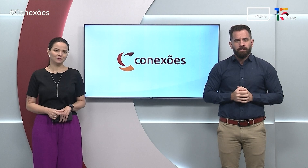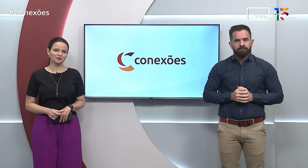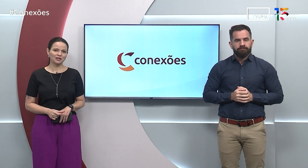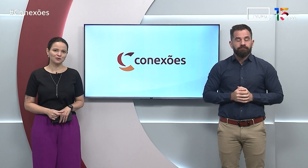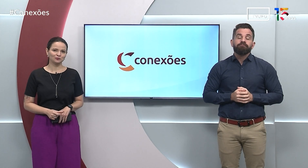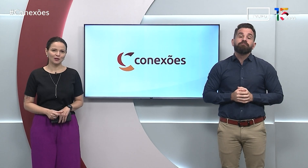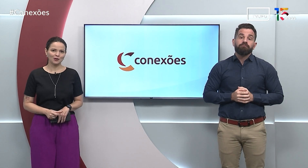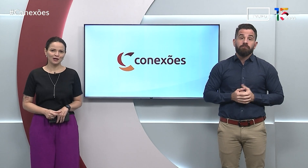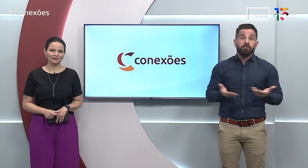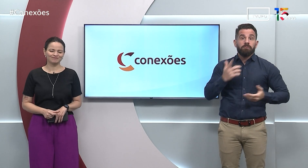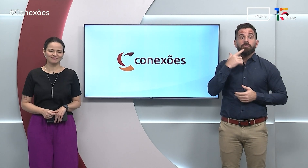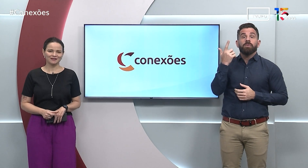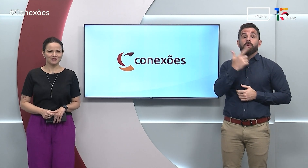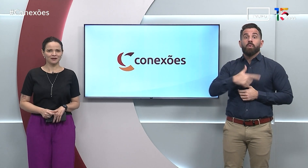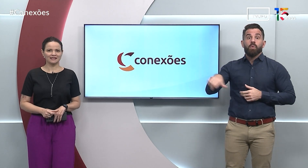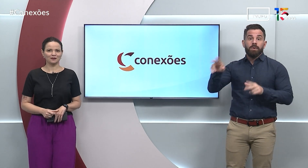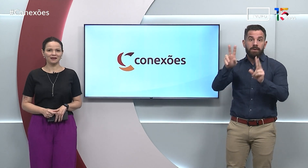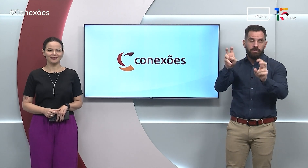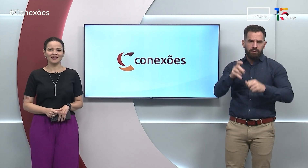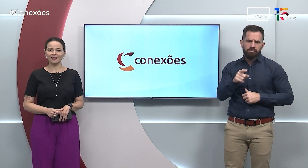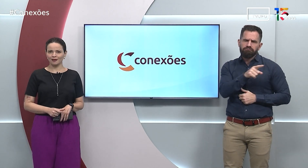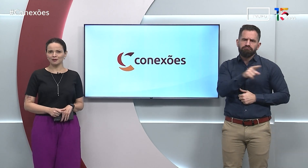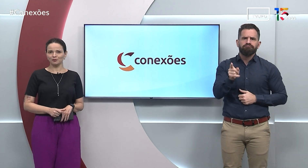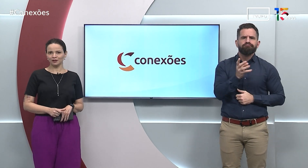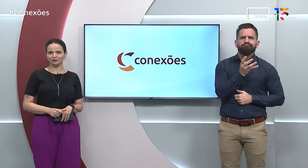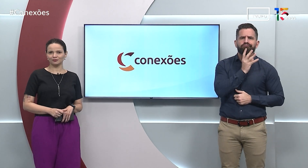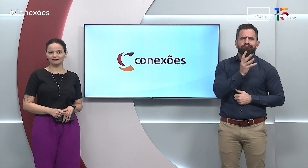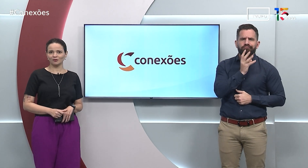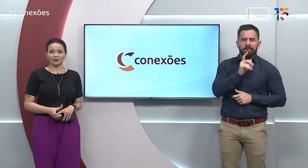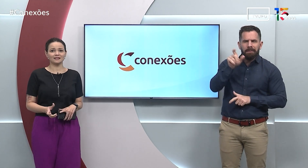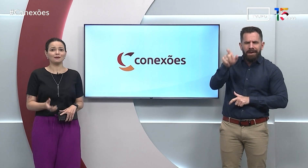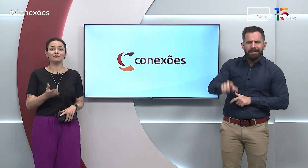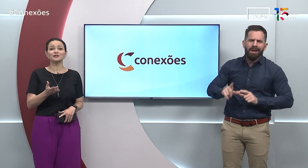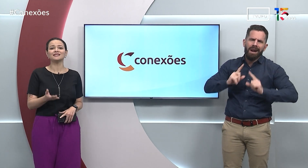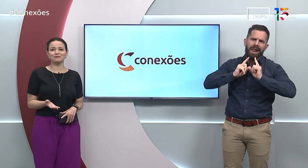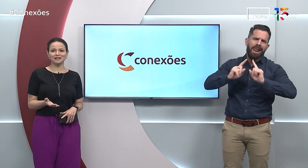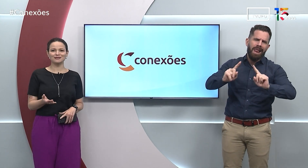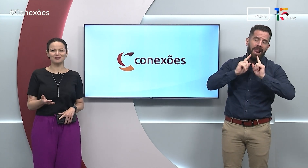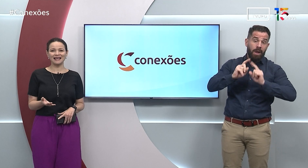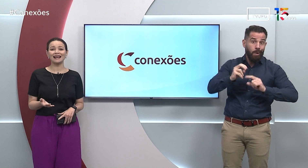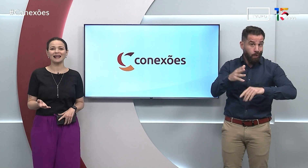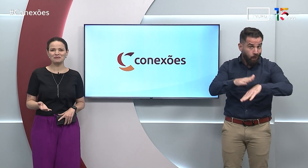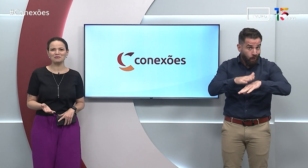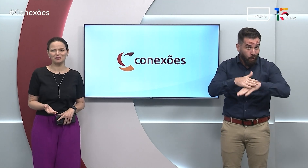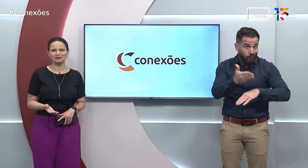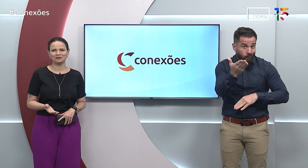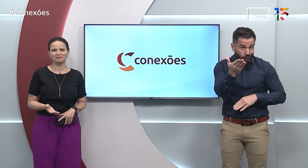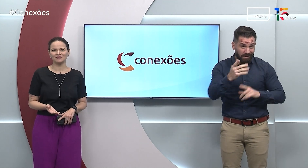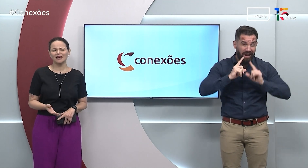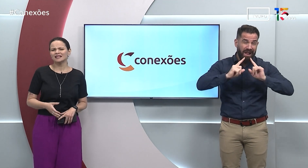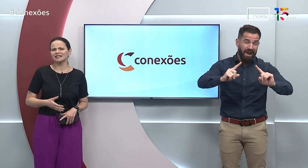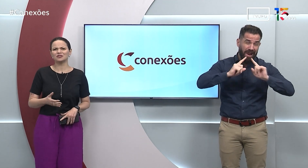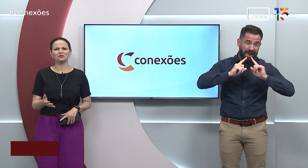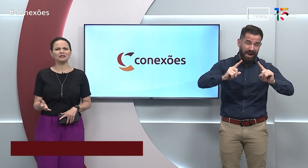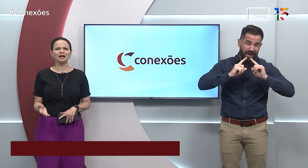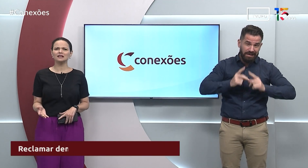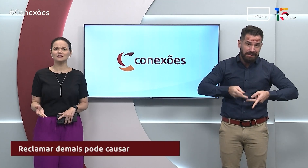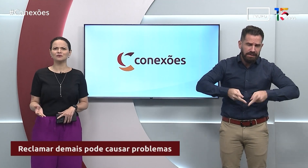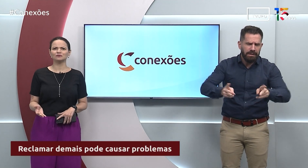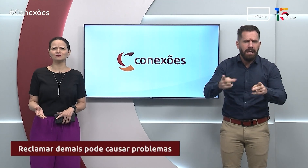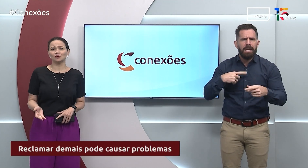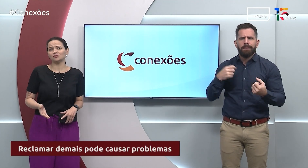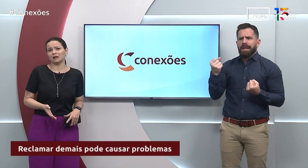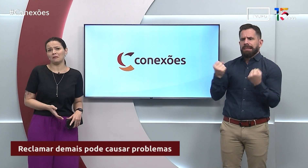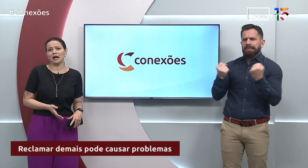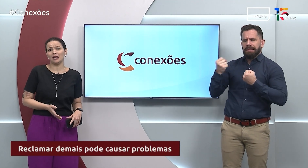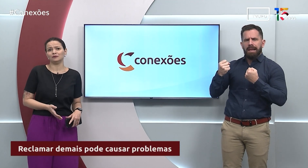Bom, mudando de assunto agora, você conhece alguém que reclama muito? Ou quem sabe você mesmo, reclame muito? Seja no